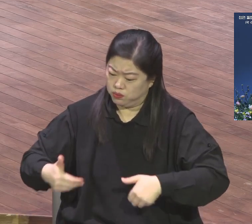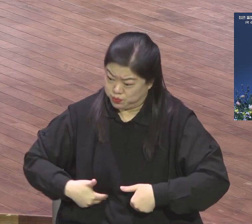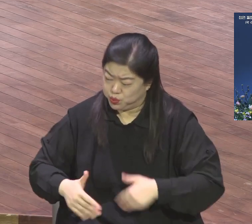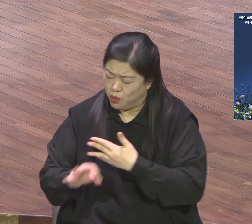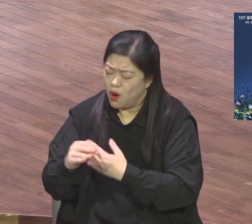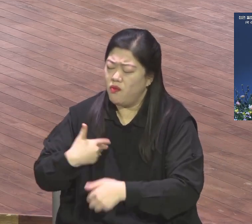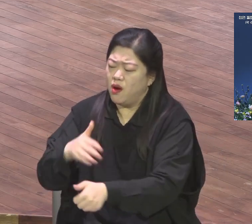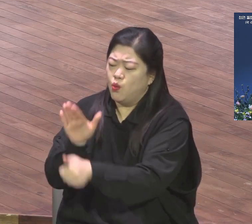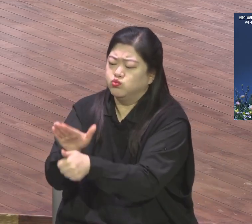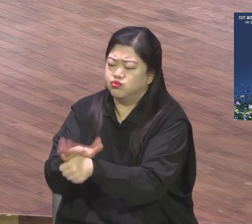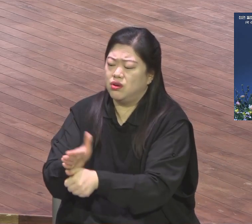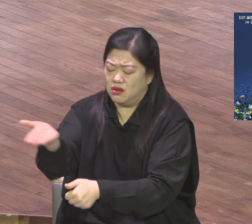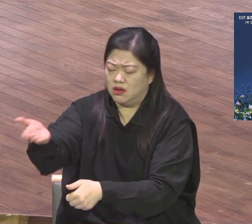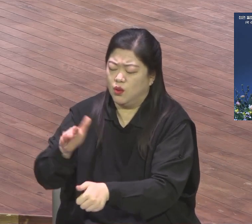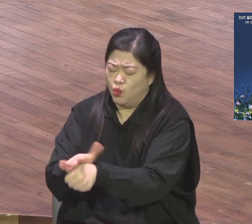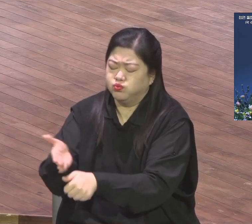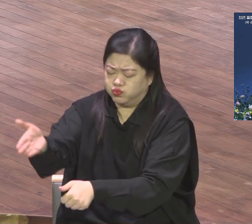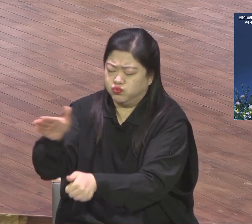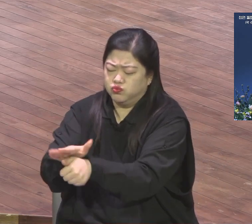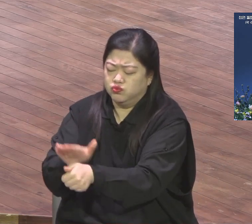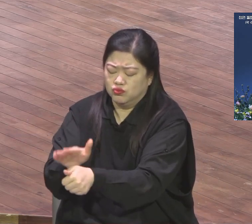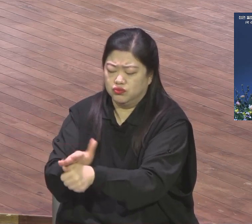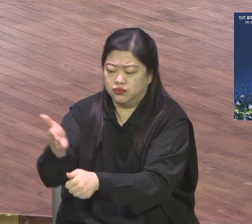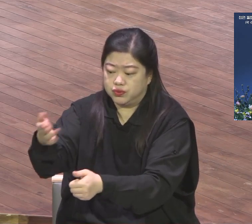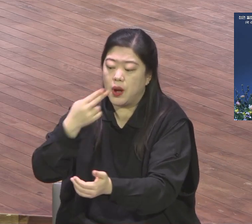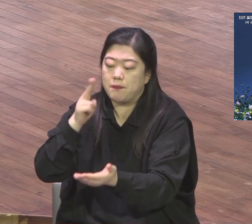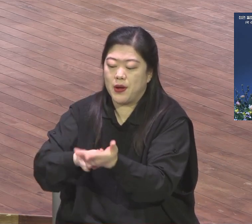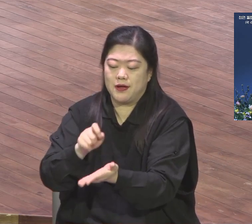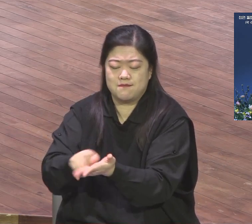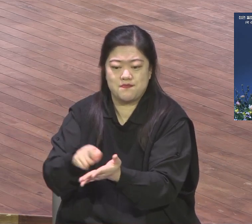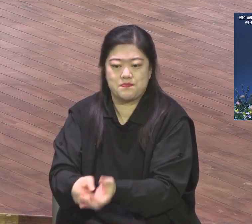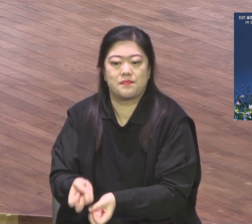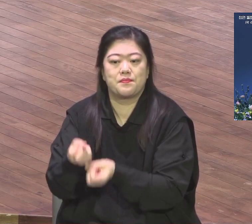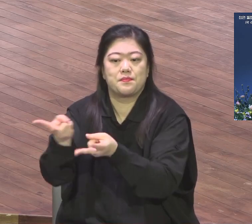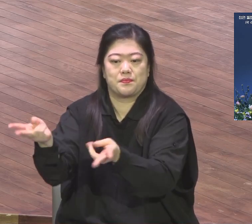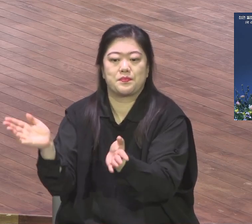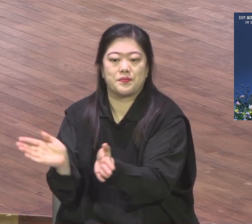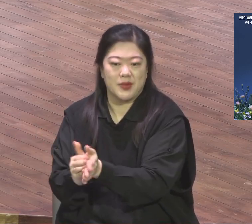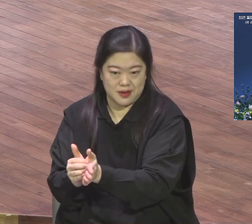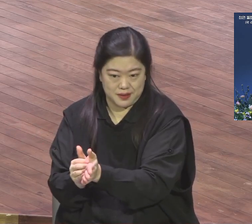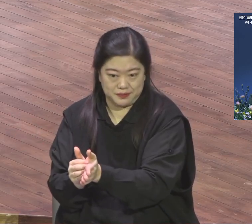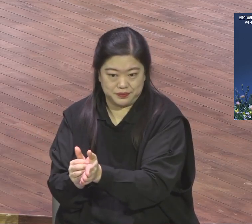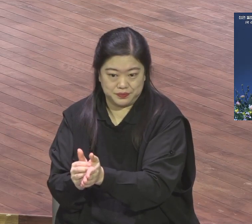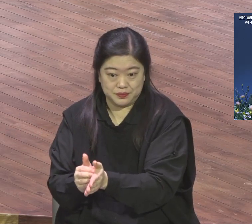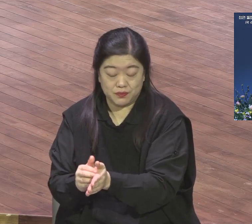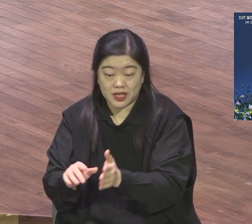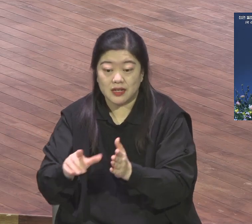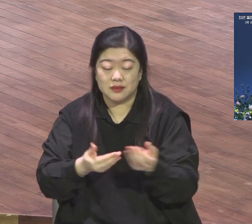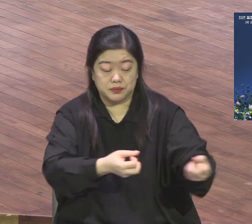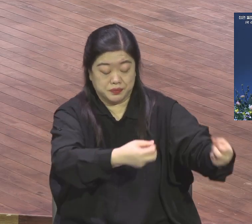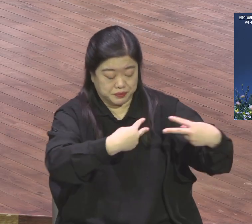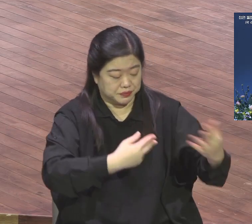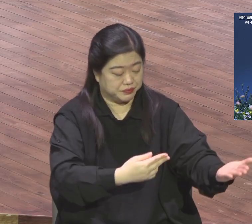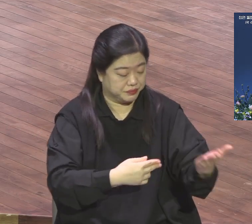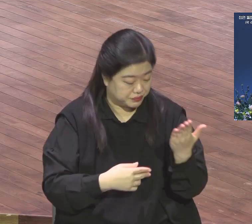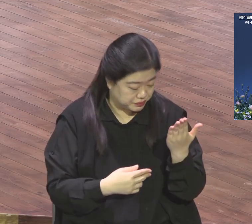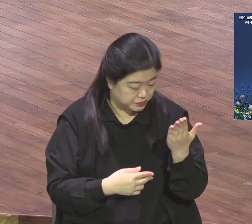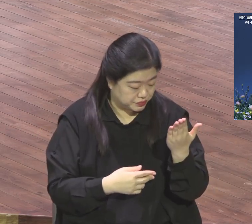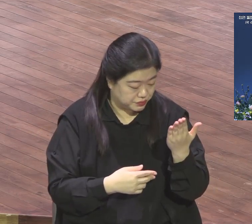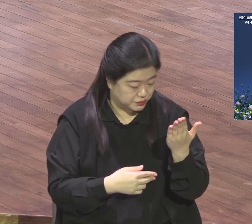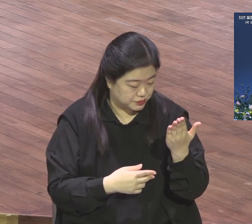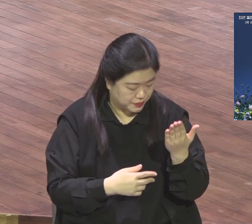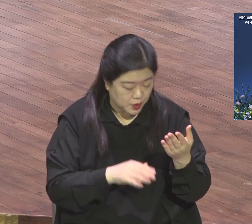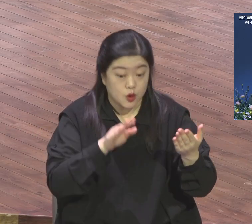그렇게 편지를 썼어요. 그때 이 마틴 루터가 이런 답변을 보냈습니다.